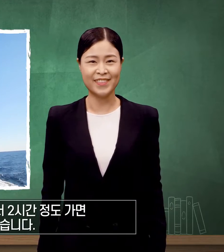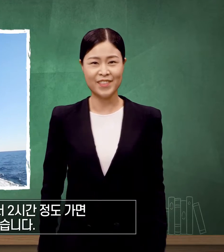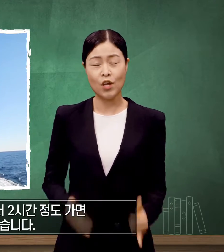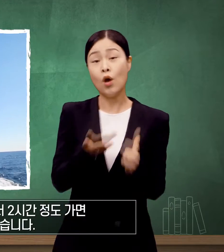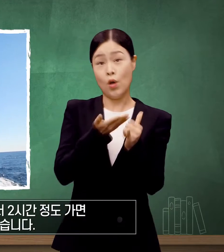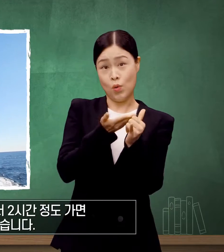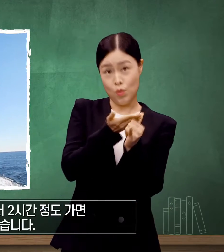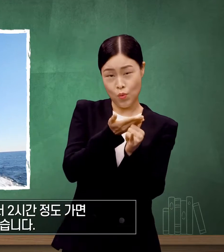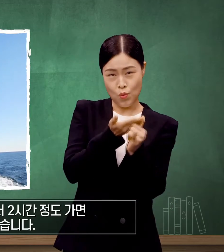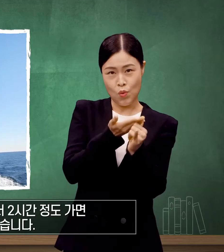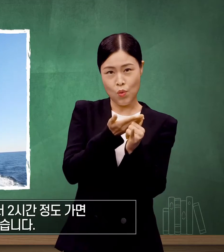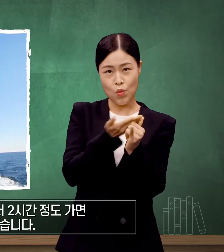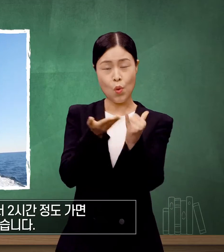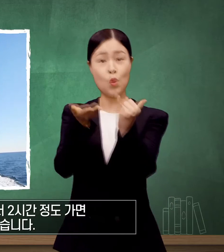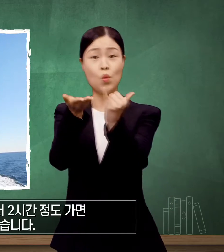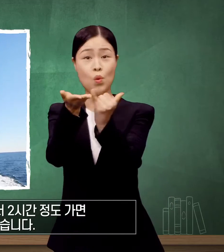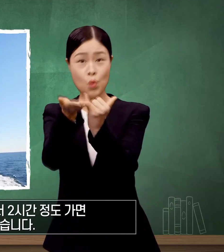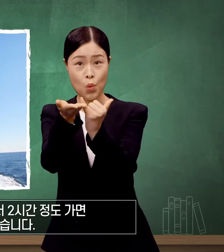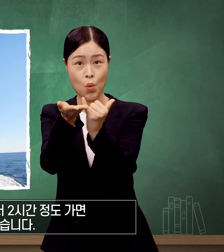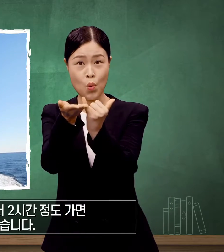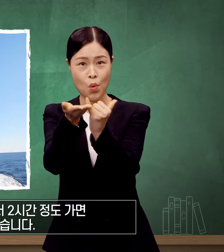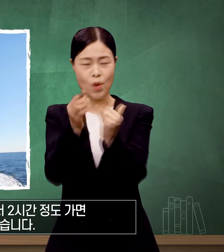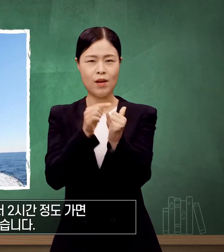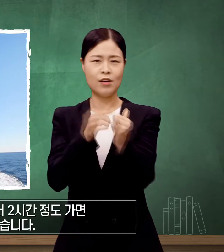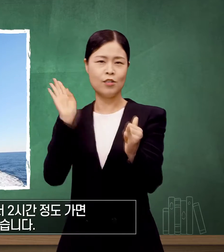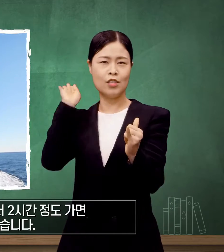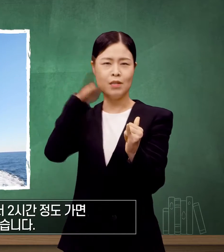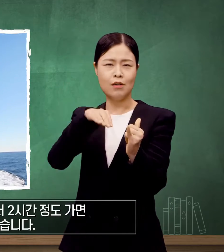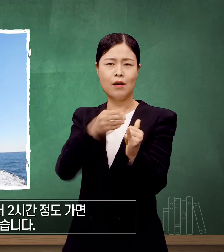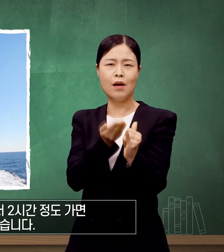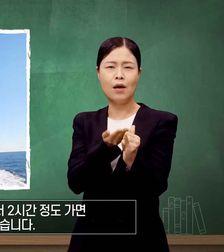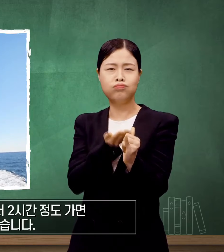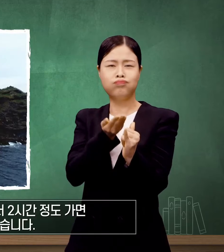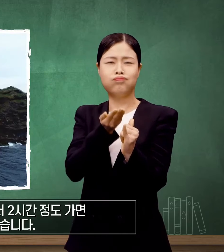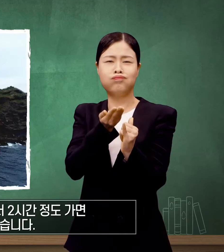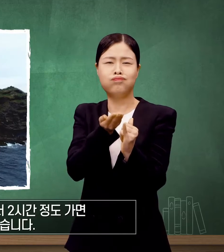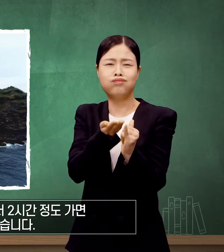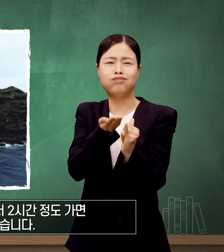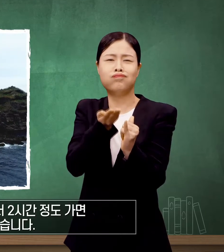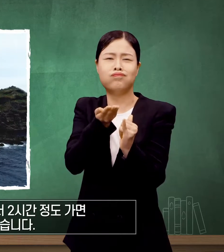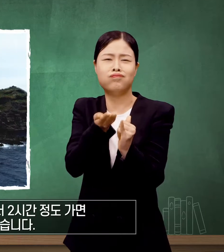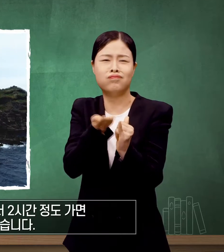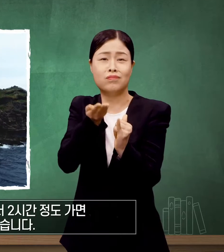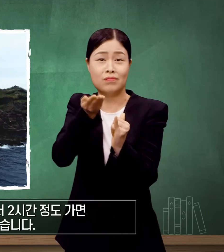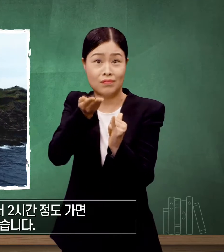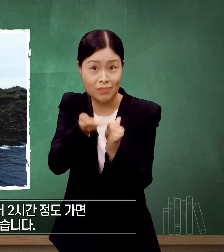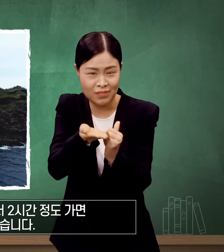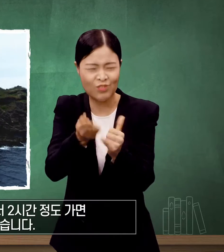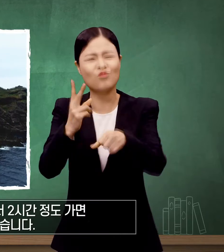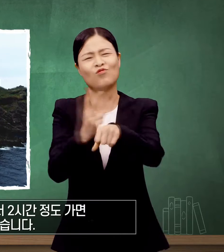울릉도에서 출발해서 2시간 정도 가면 독도에 도착할 수 있습니다